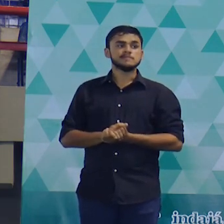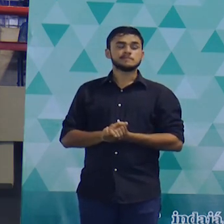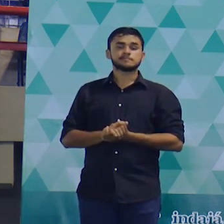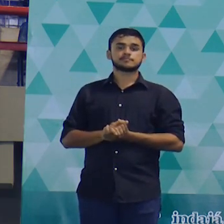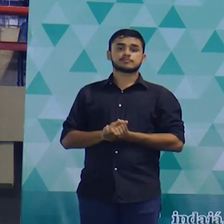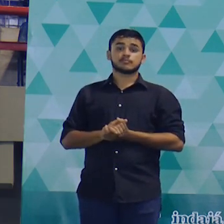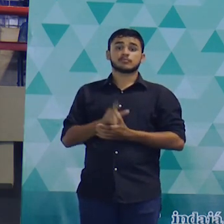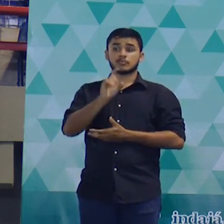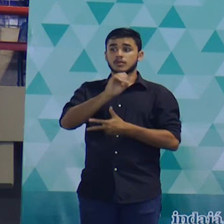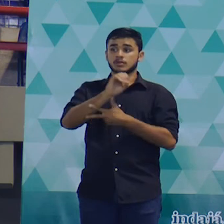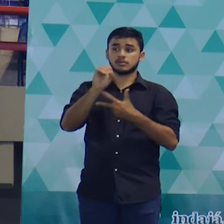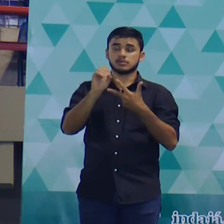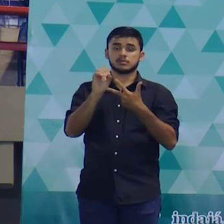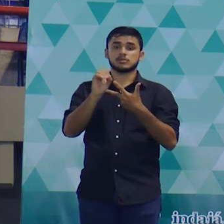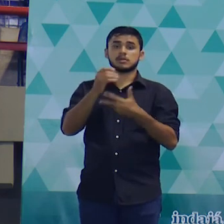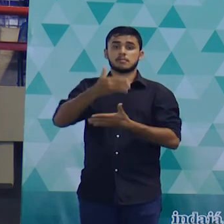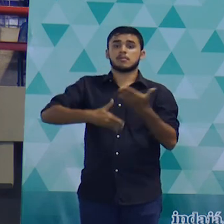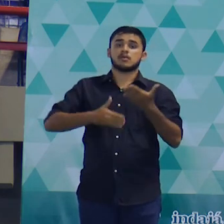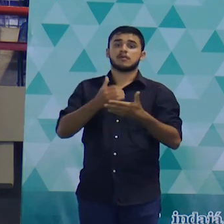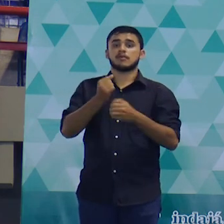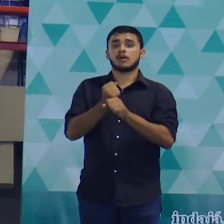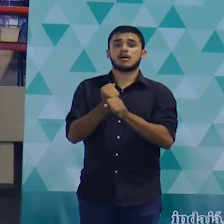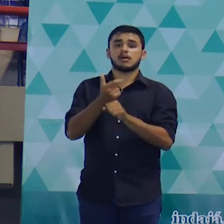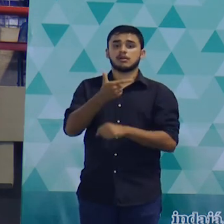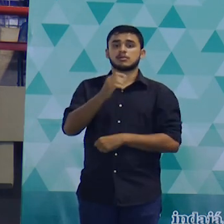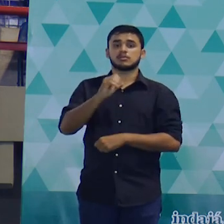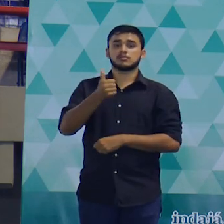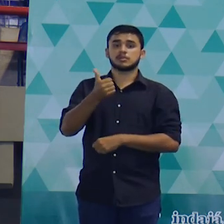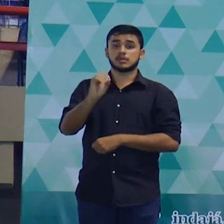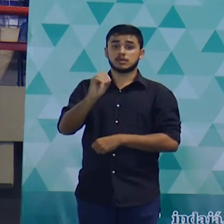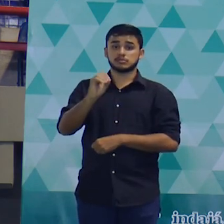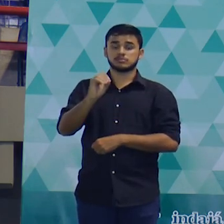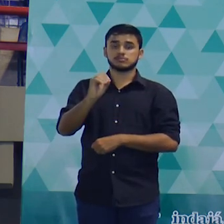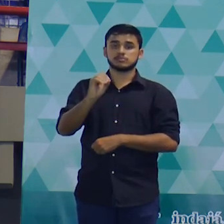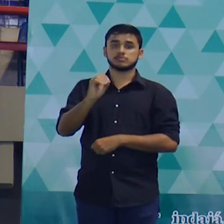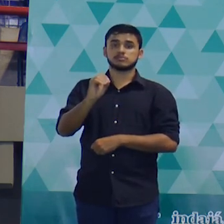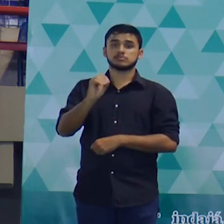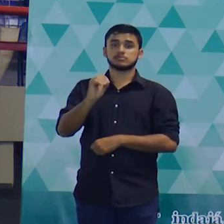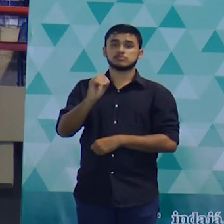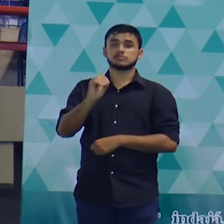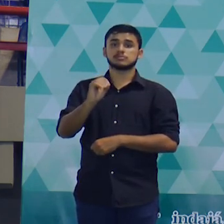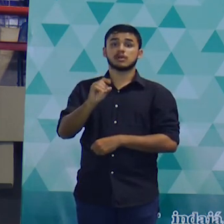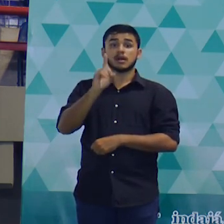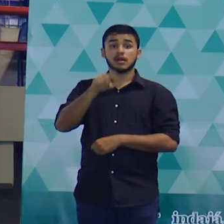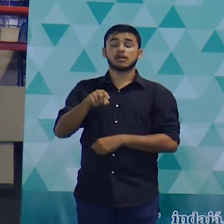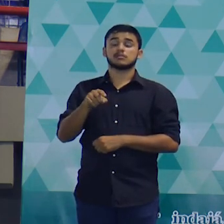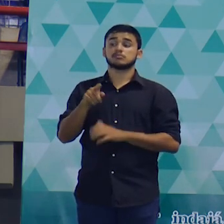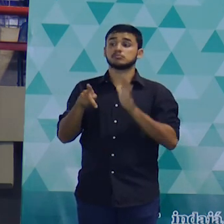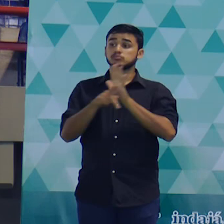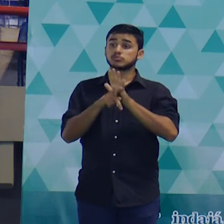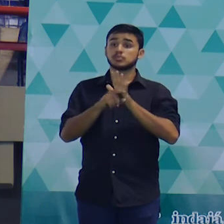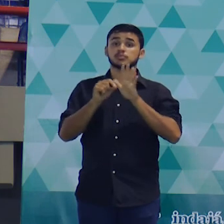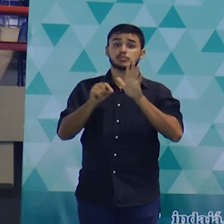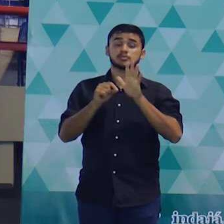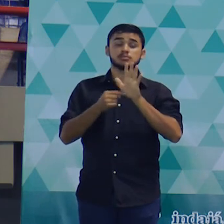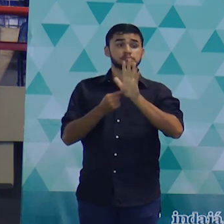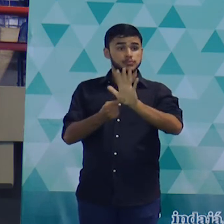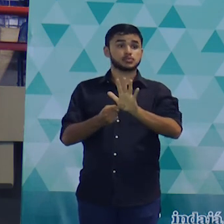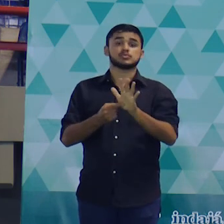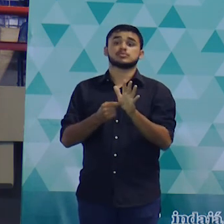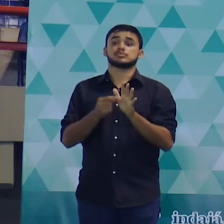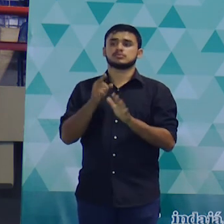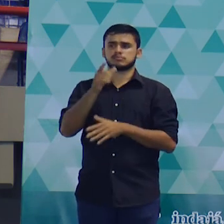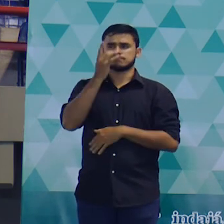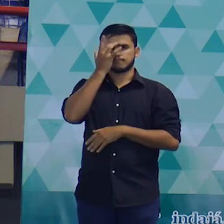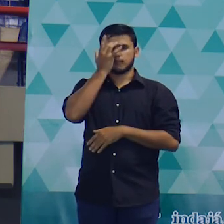Enem de 2010, segunda aplicação. Essa questão que eu vou resolver agora, ela é mais